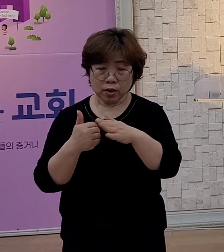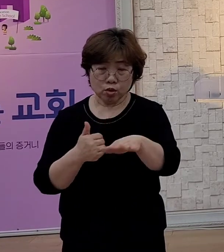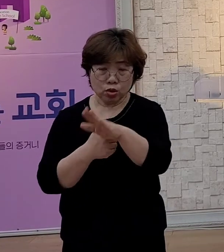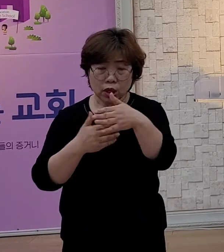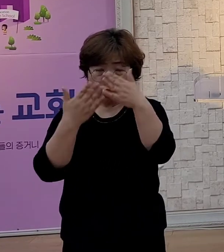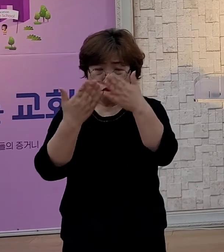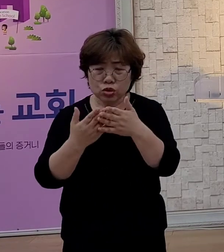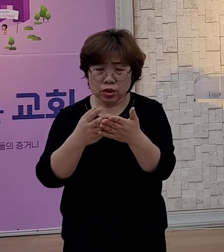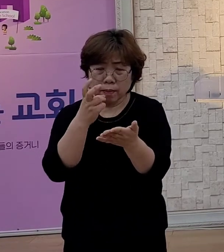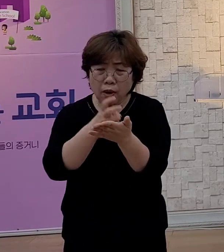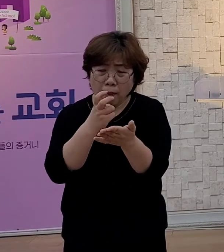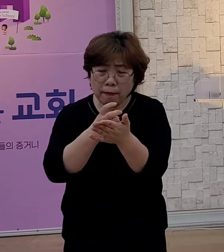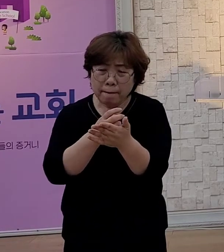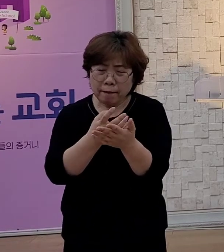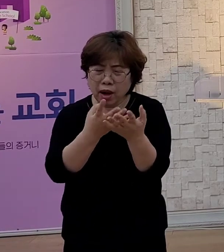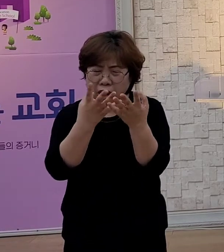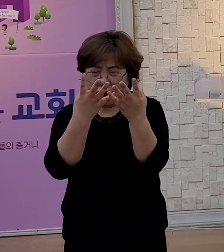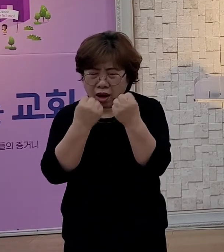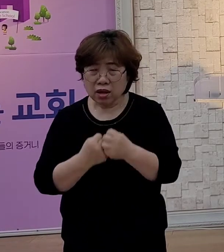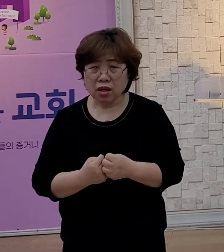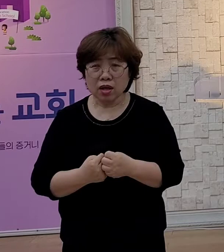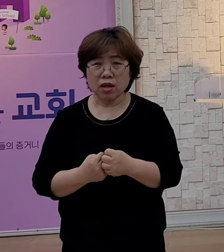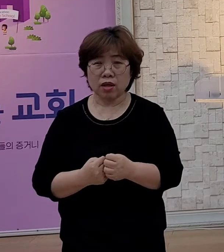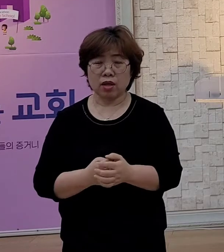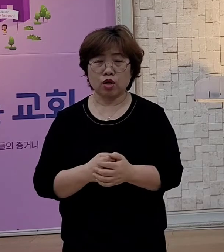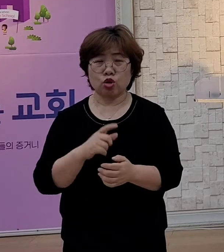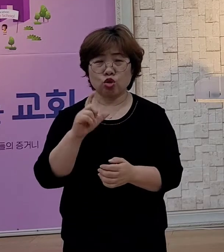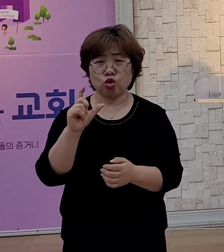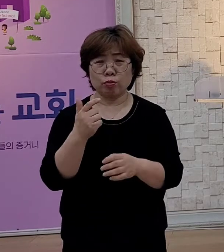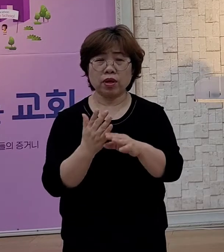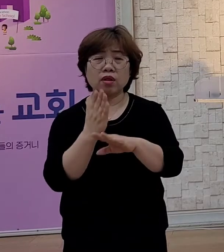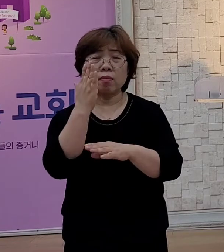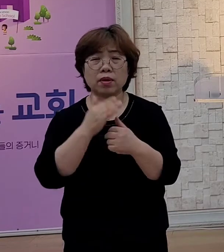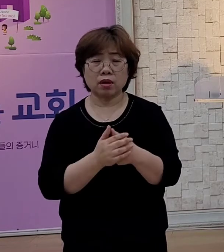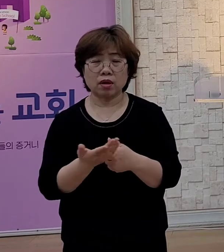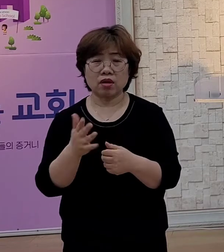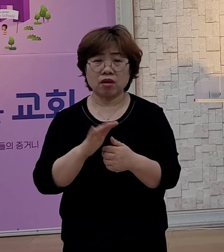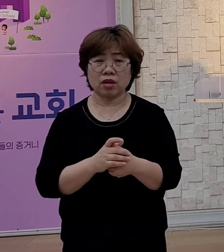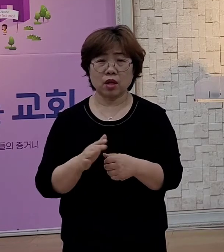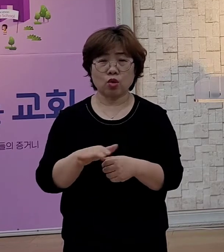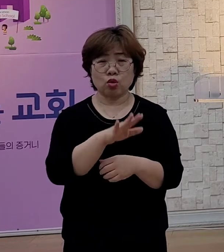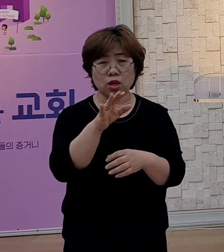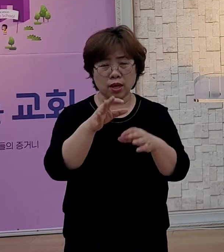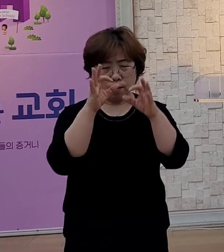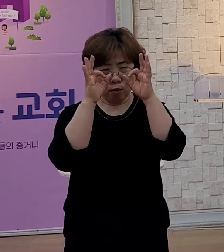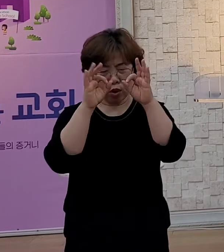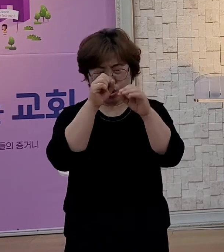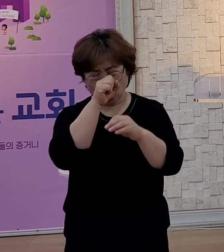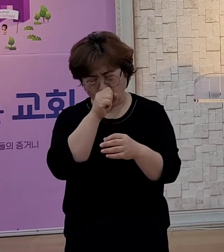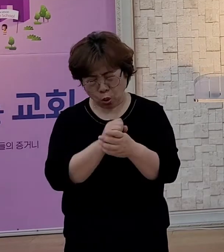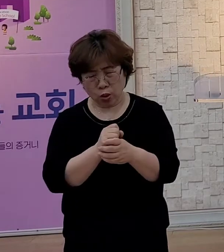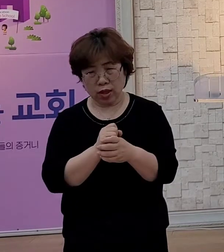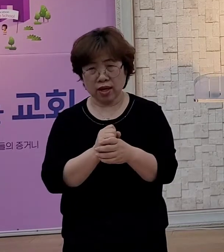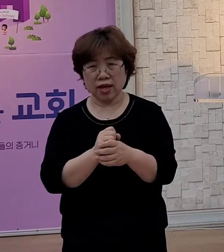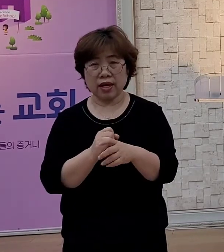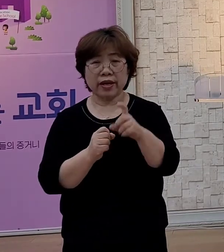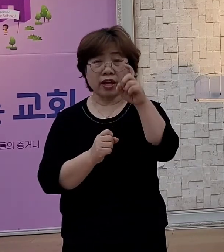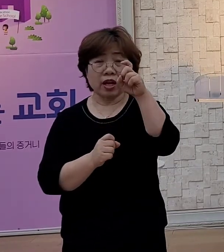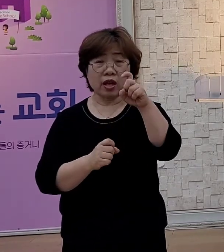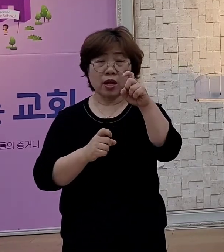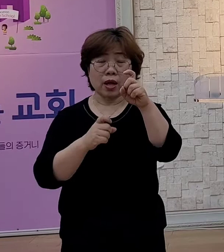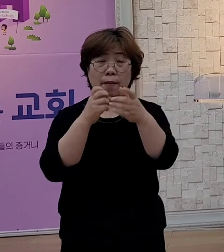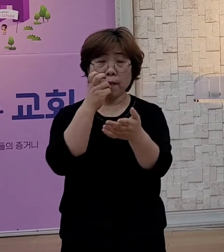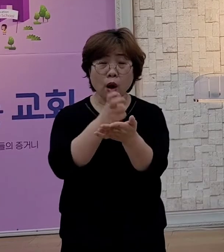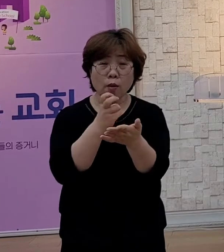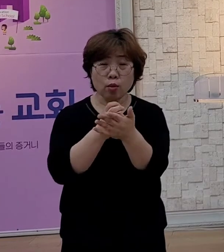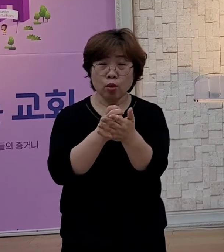614가지입니다. 복잡할 것까지 다 치면. 근데 우리에게 딱 좋게 크게 봐서 10가지 10계명을 우리가